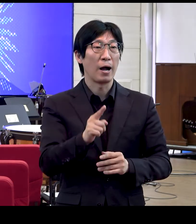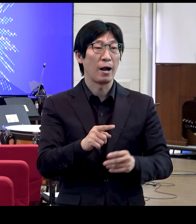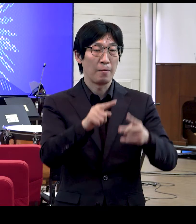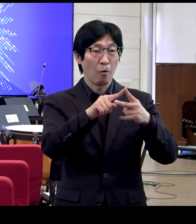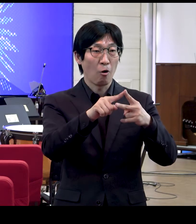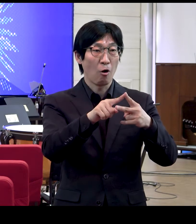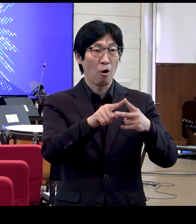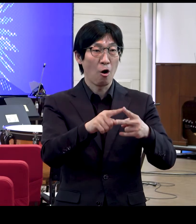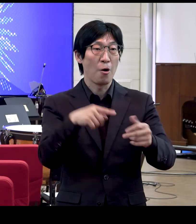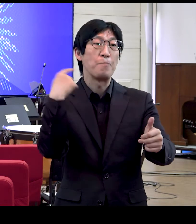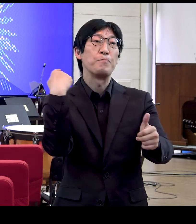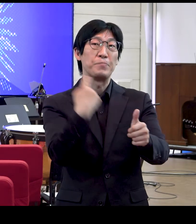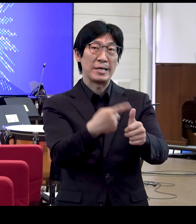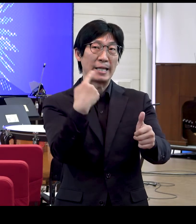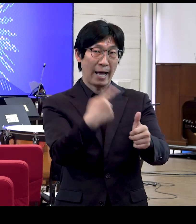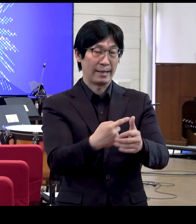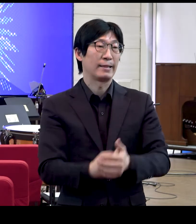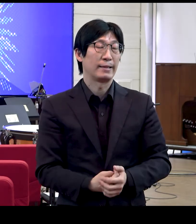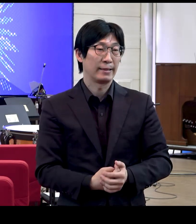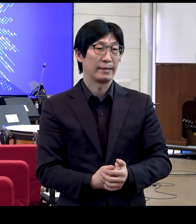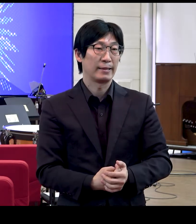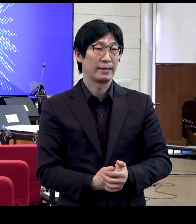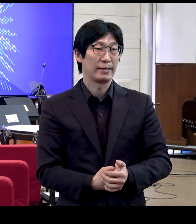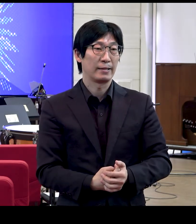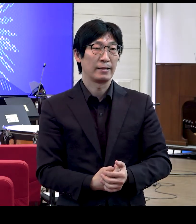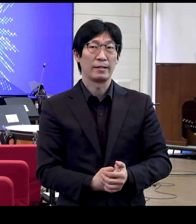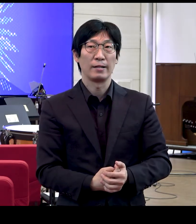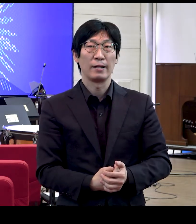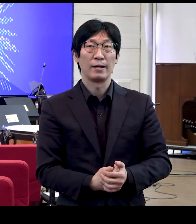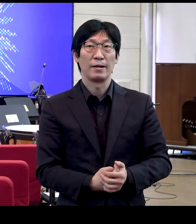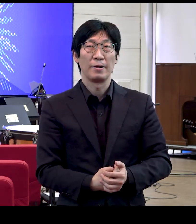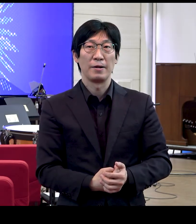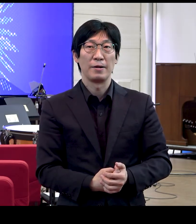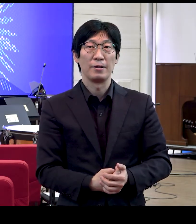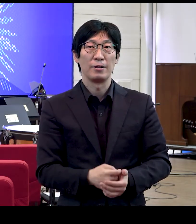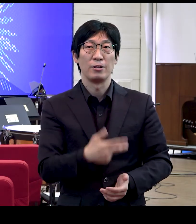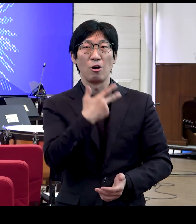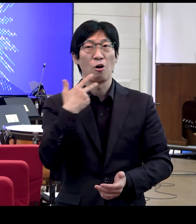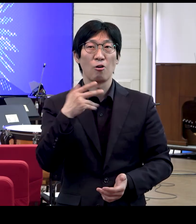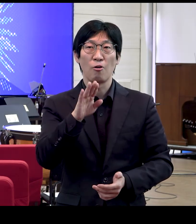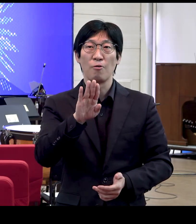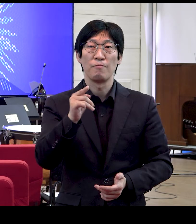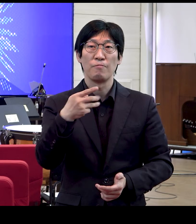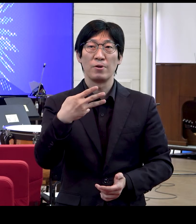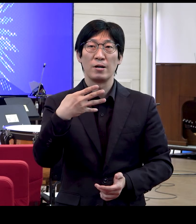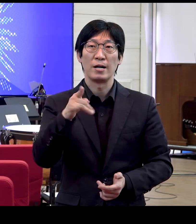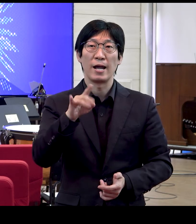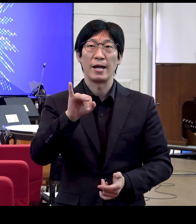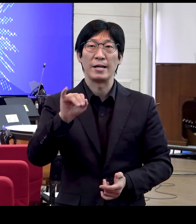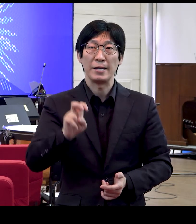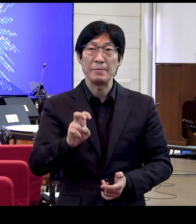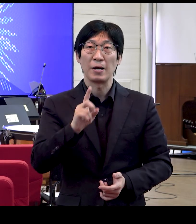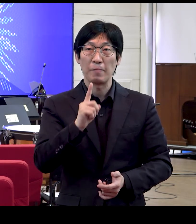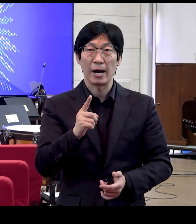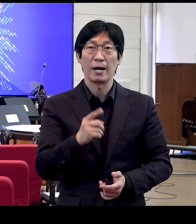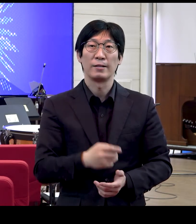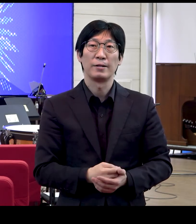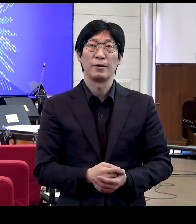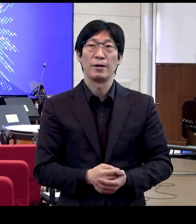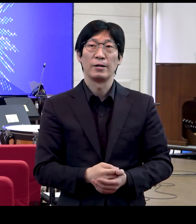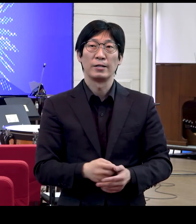없어요. 하나가 뭐냐? 비난이라고 하는 건데, 비난. 영어로 하면 blame이라는 것이죠. 비난,